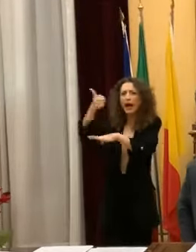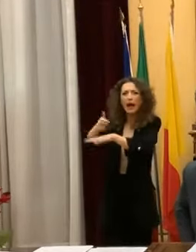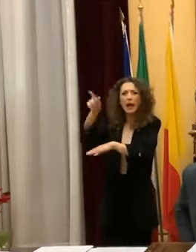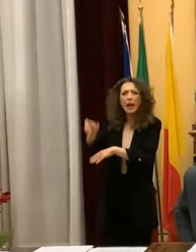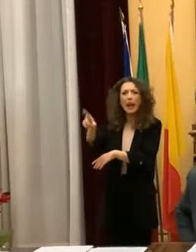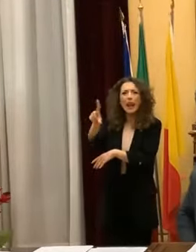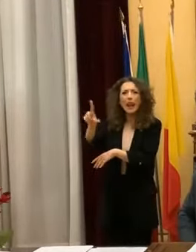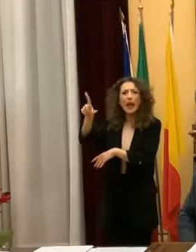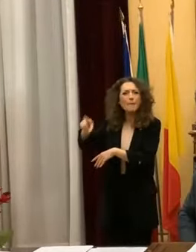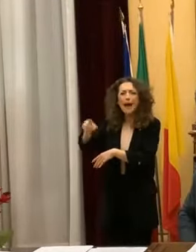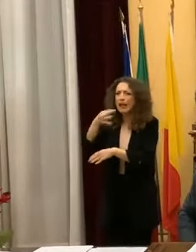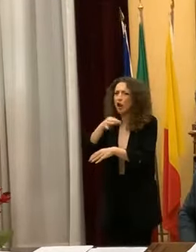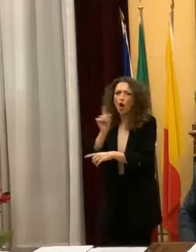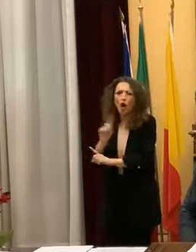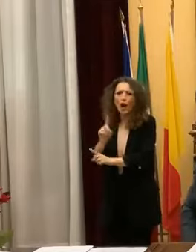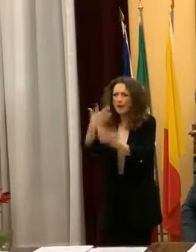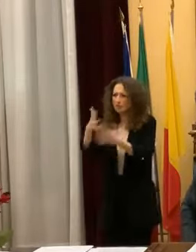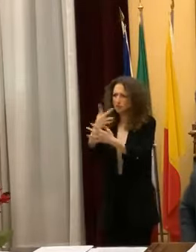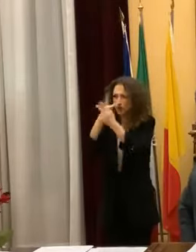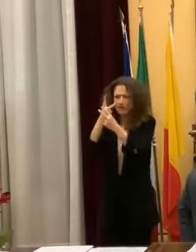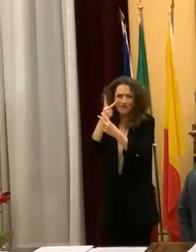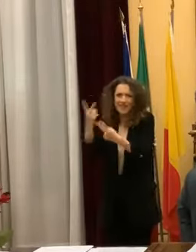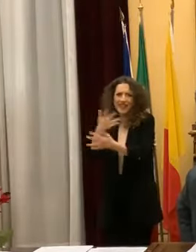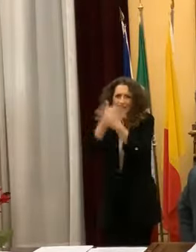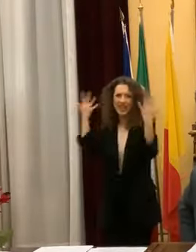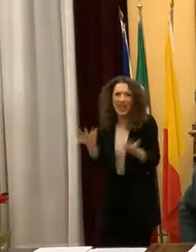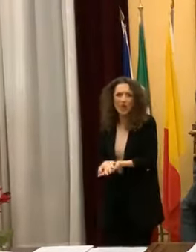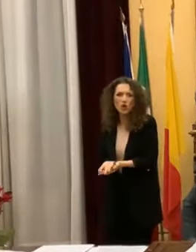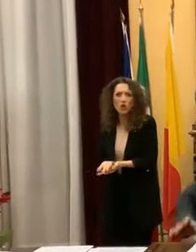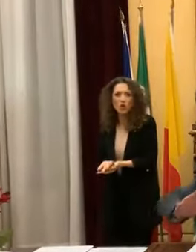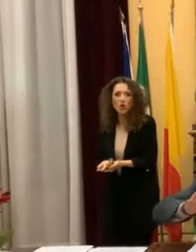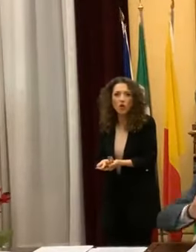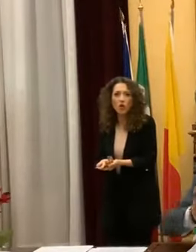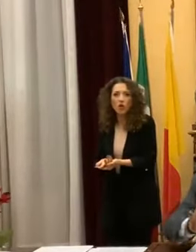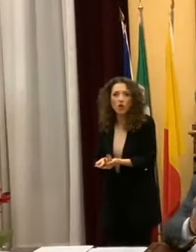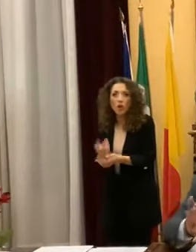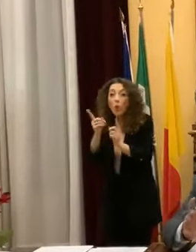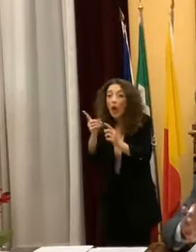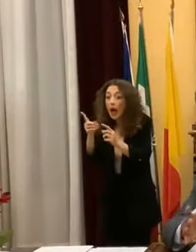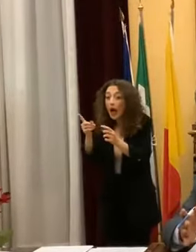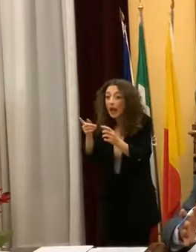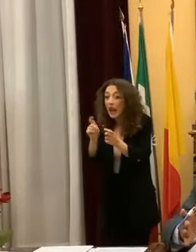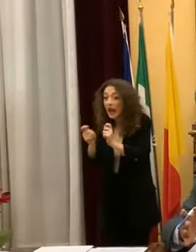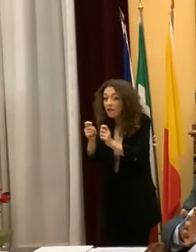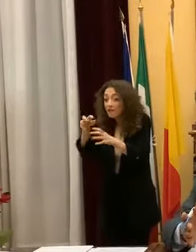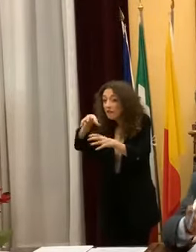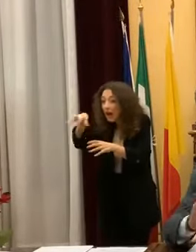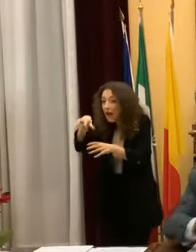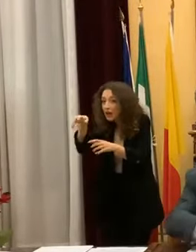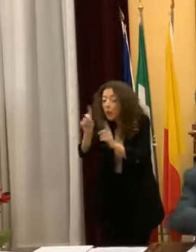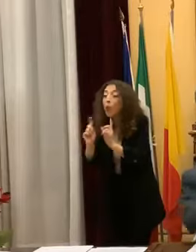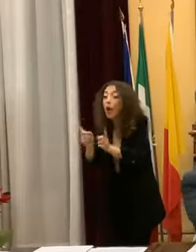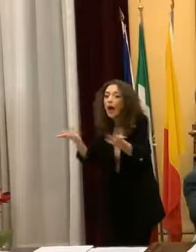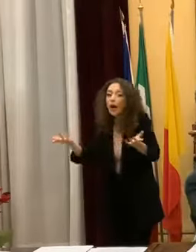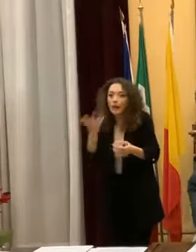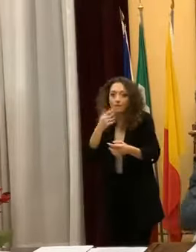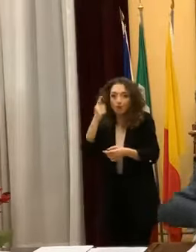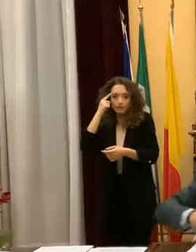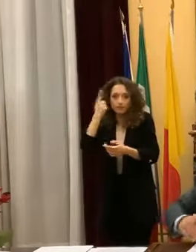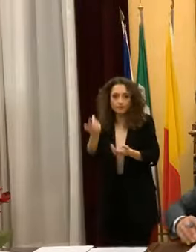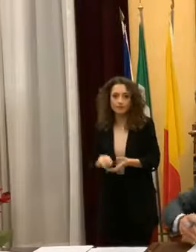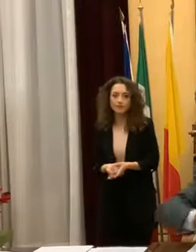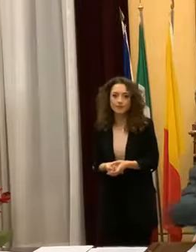incapace? Che connivenze c'erano? Perché sono saltati gli equilibri. Perché la Paglia ha cominciato a